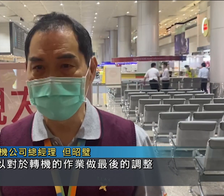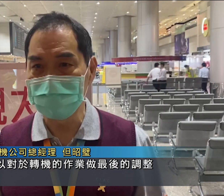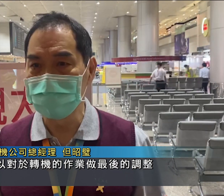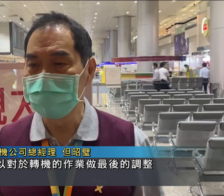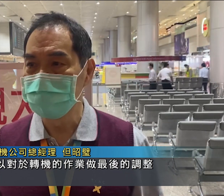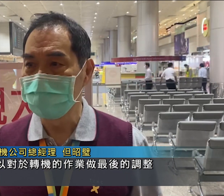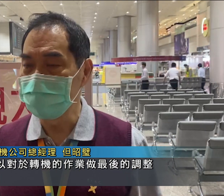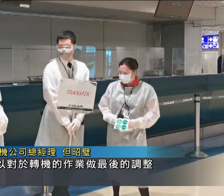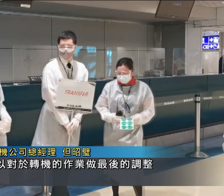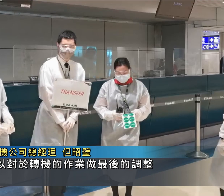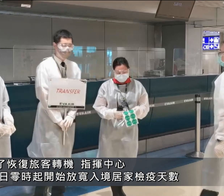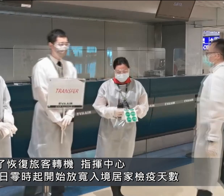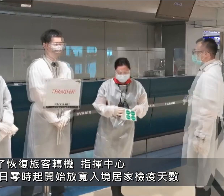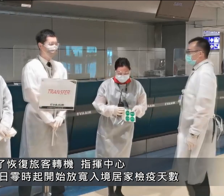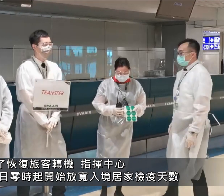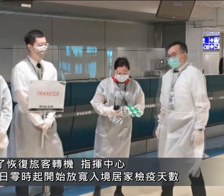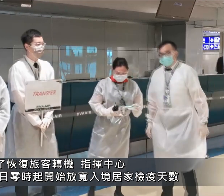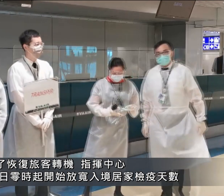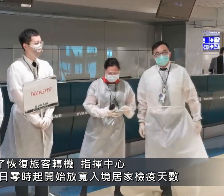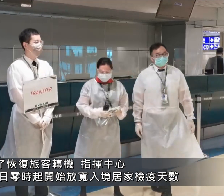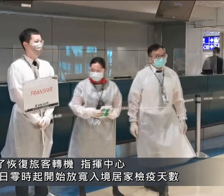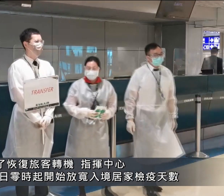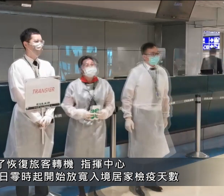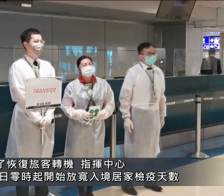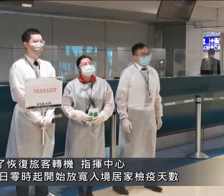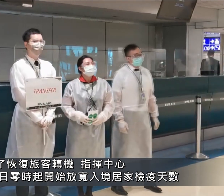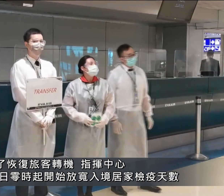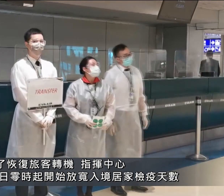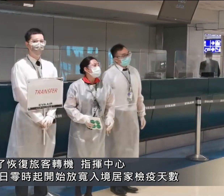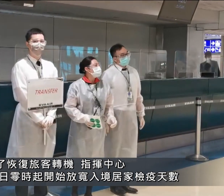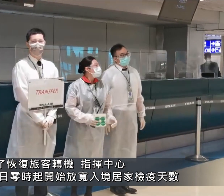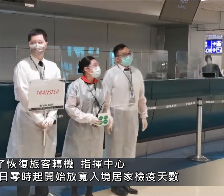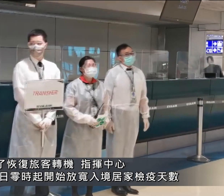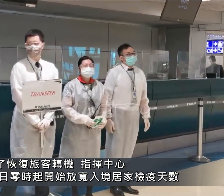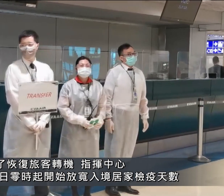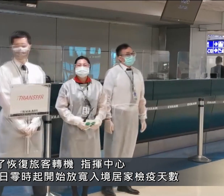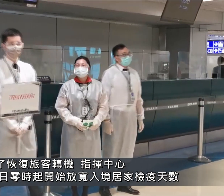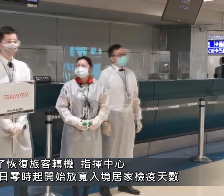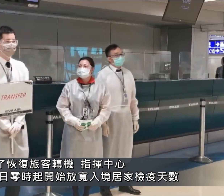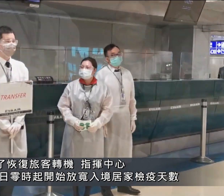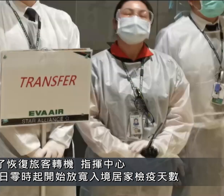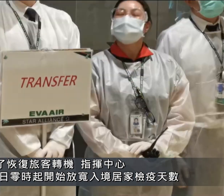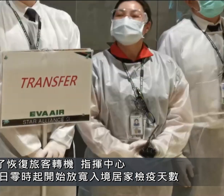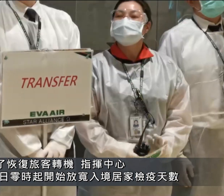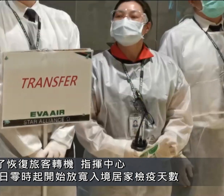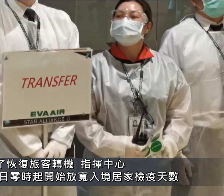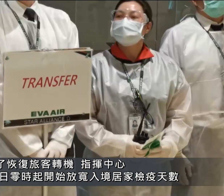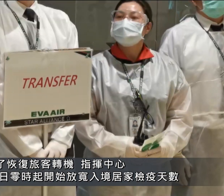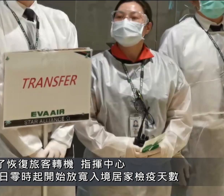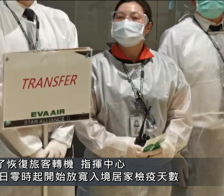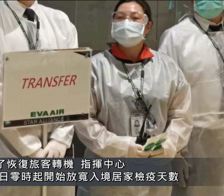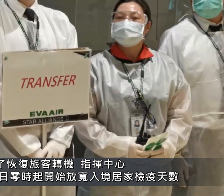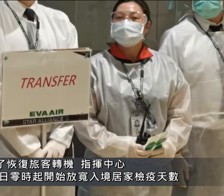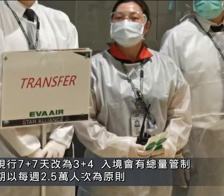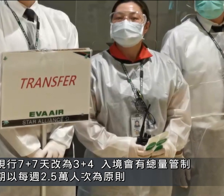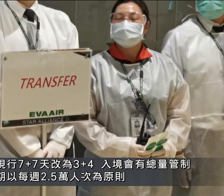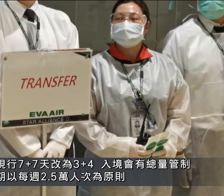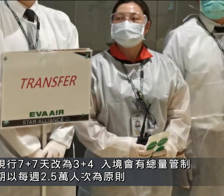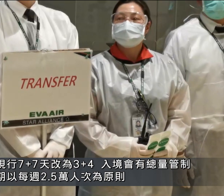后的调整。 除了恢复旅客转机，指挥中心15日零时起开始放宽入境居家检疫的天数，从现行的7+7天